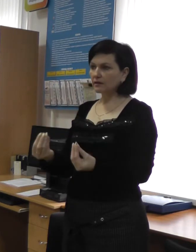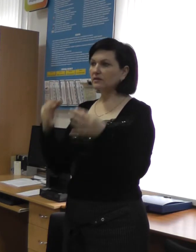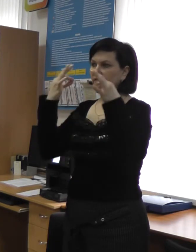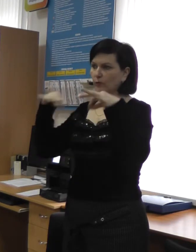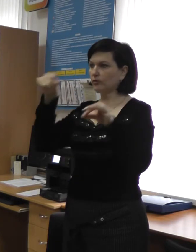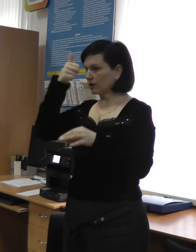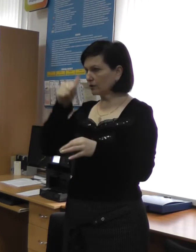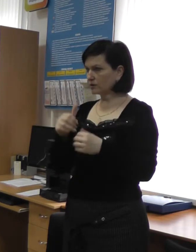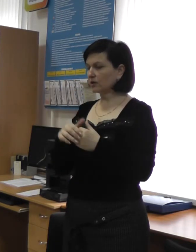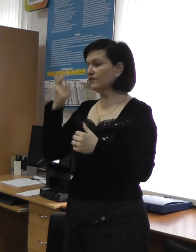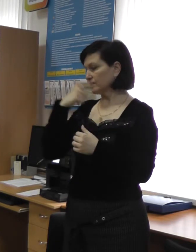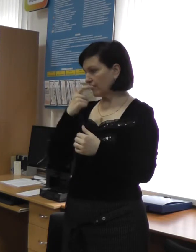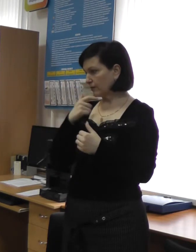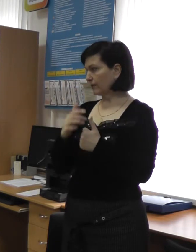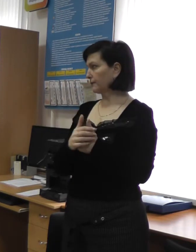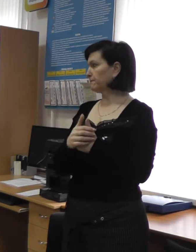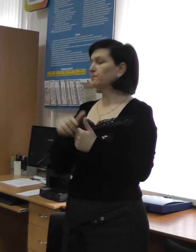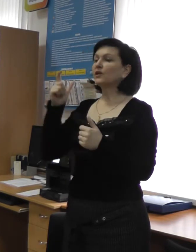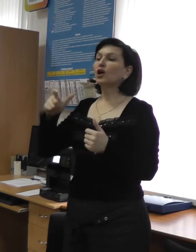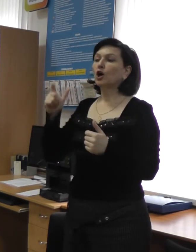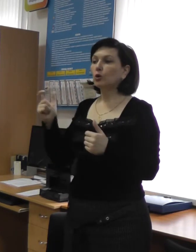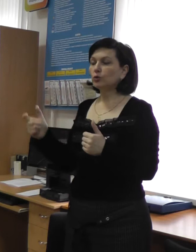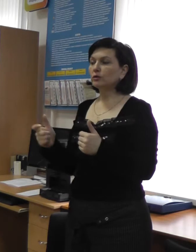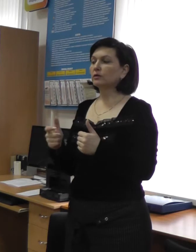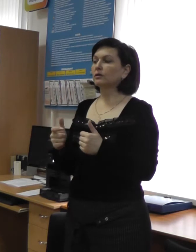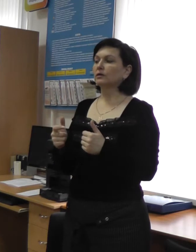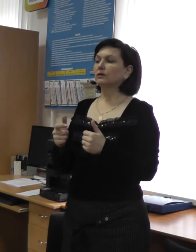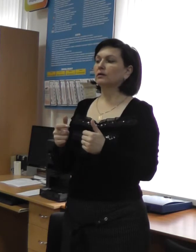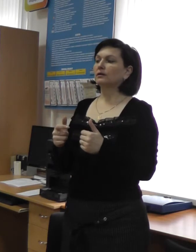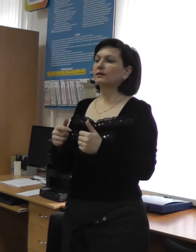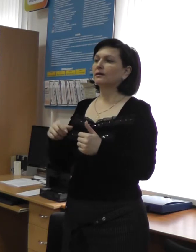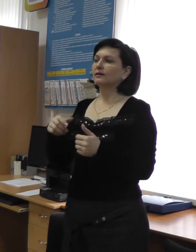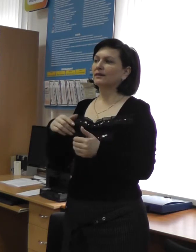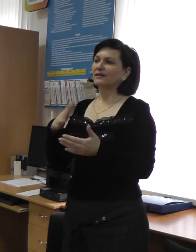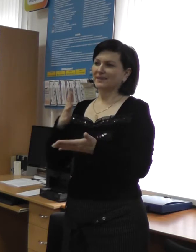независимости. И в Ставрополе люди, имеющие